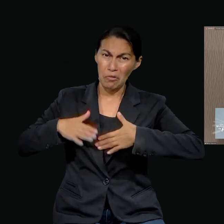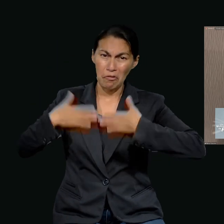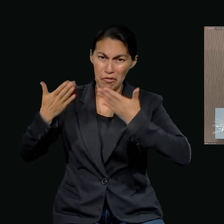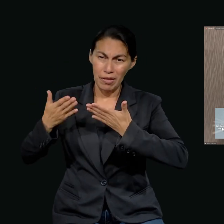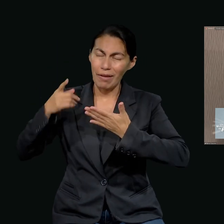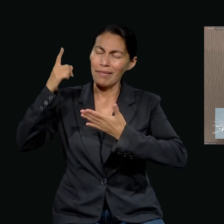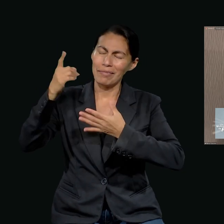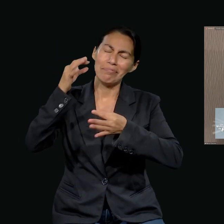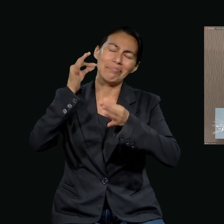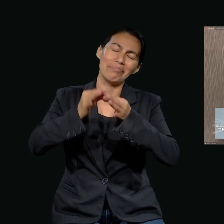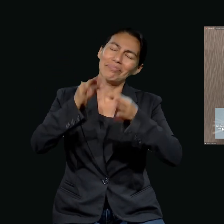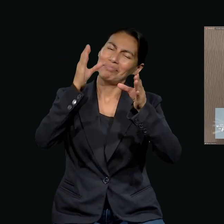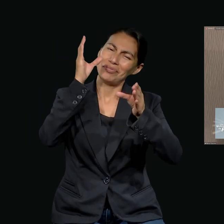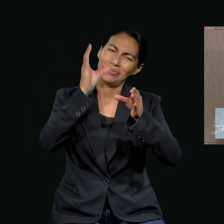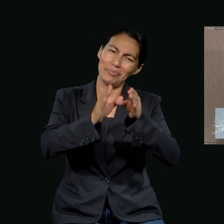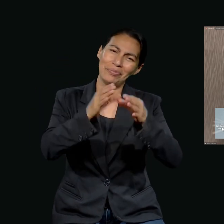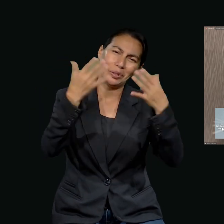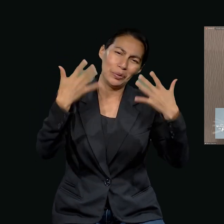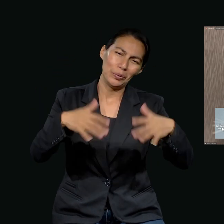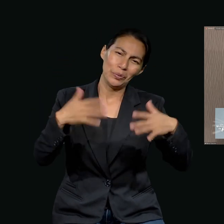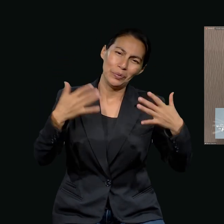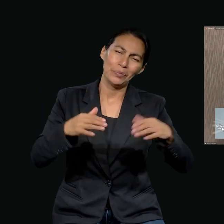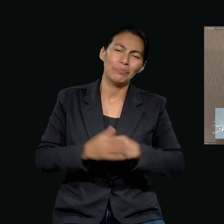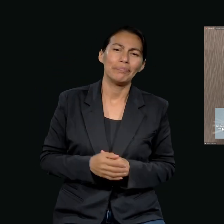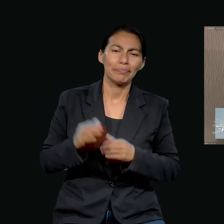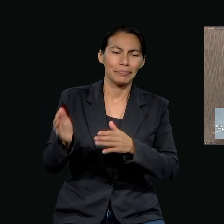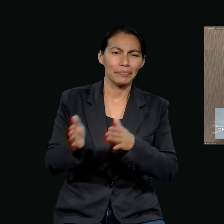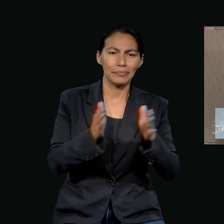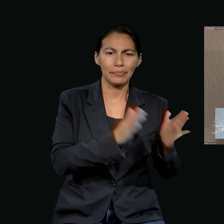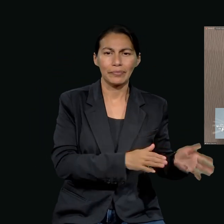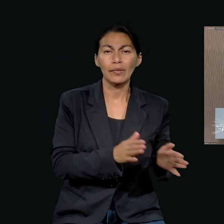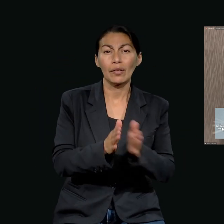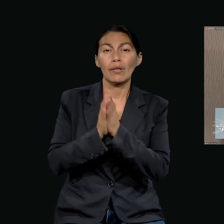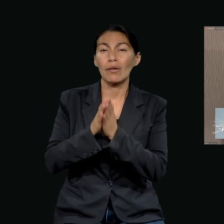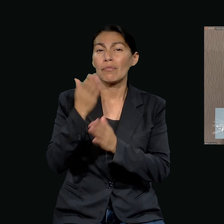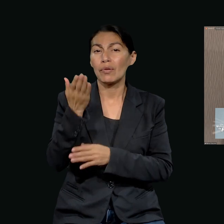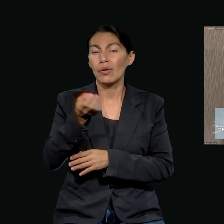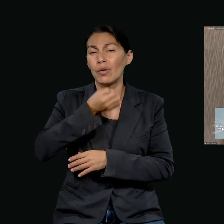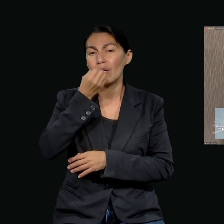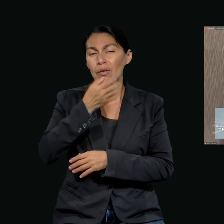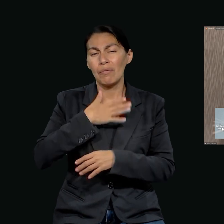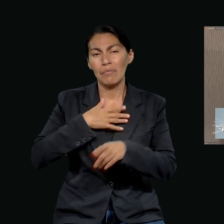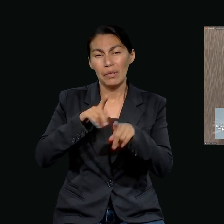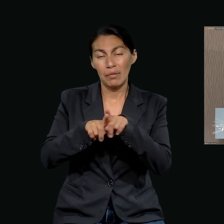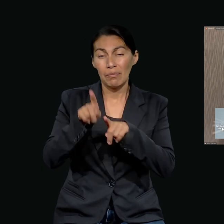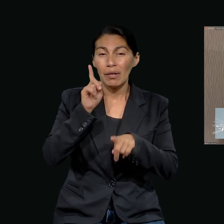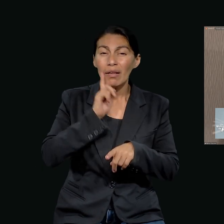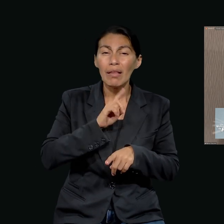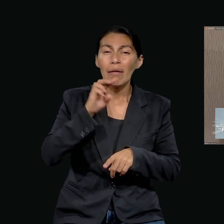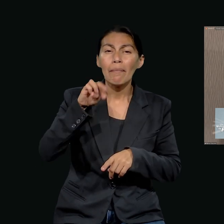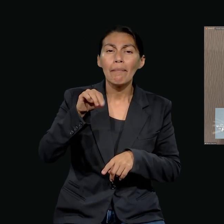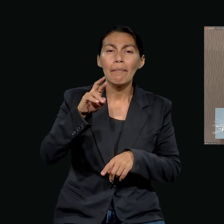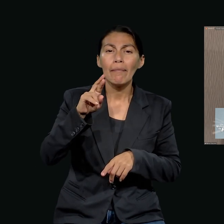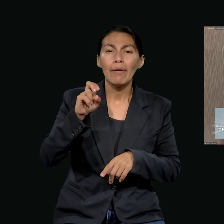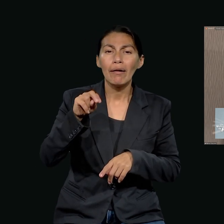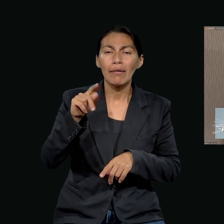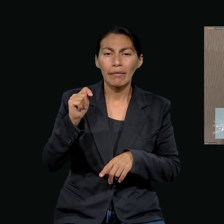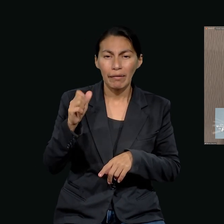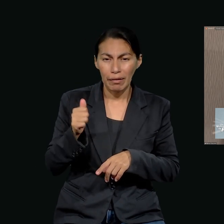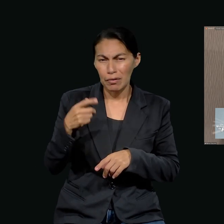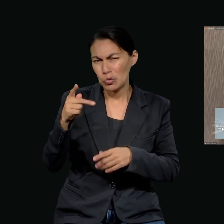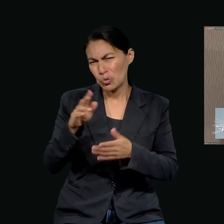protegernos Contra el mal Confía en las promesas De Dios Y él hará Carina